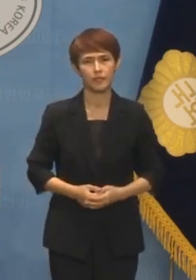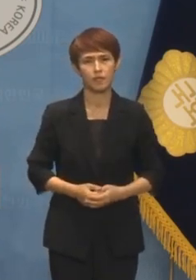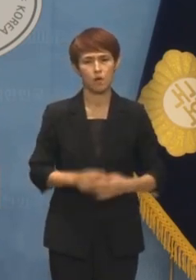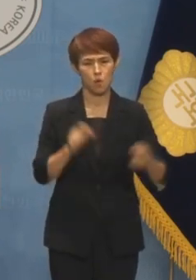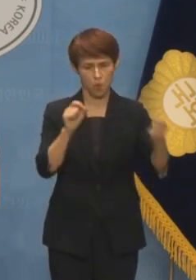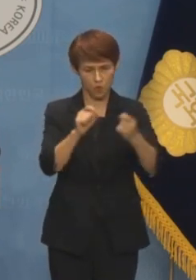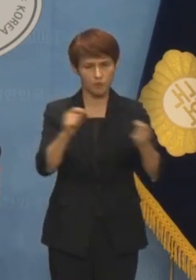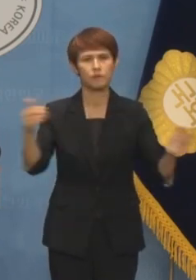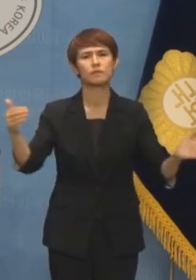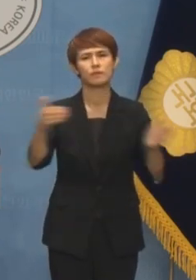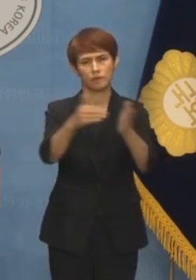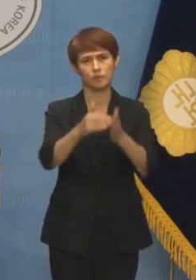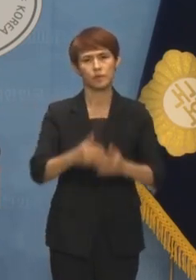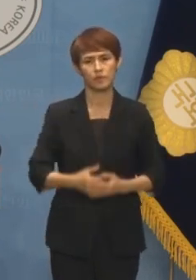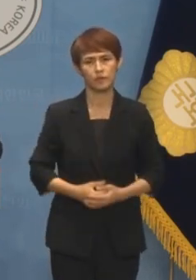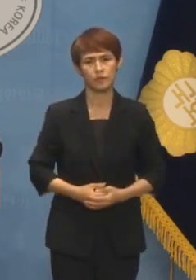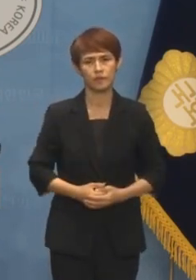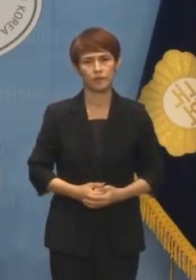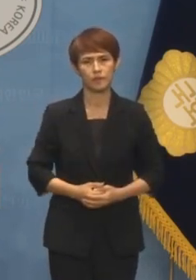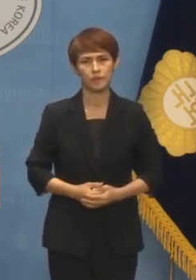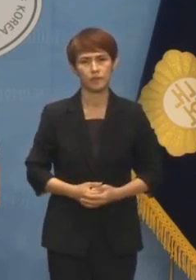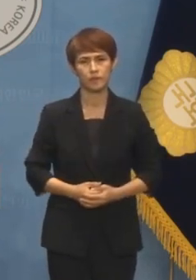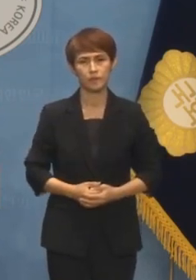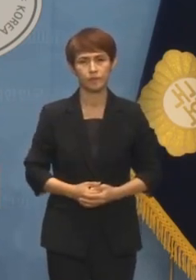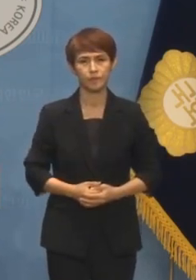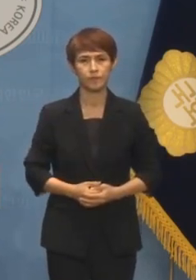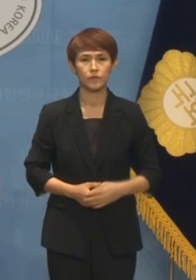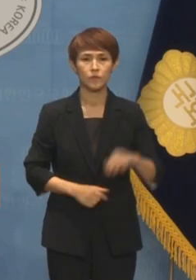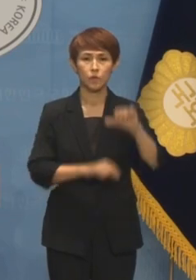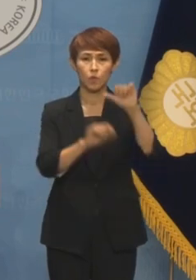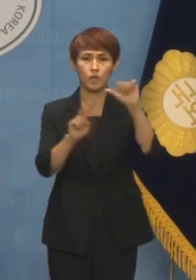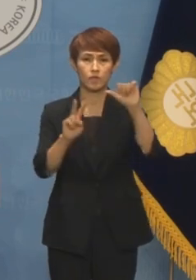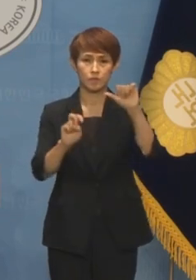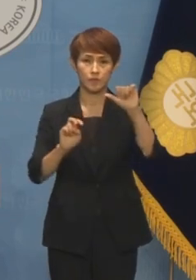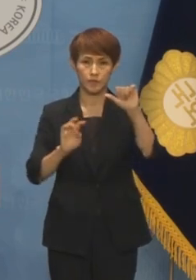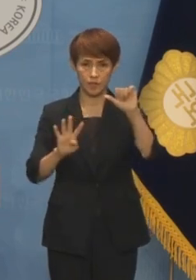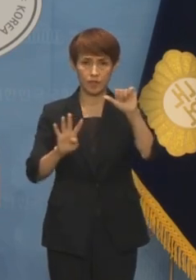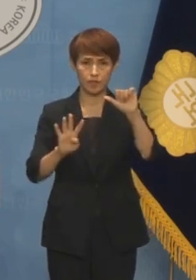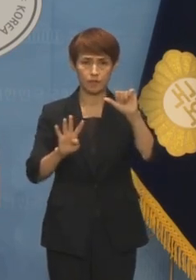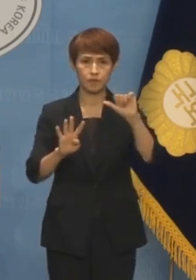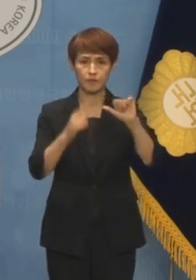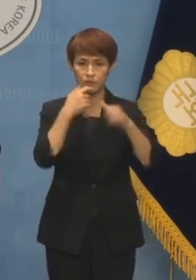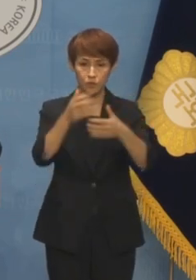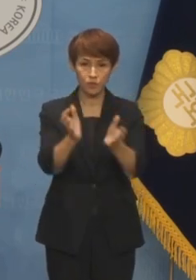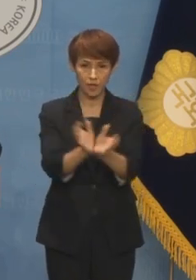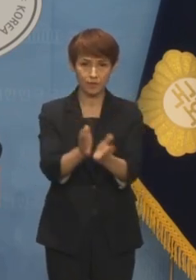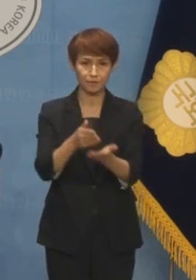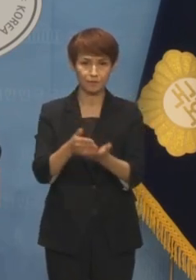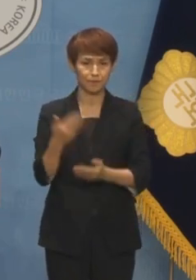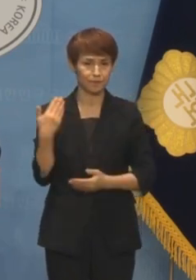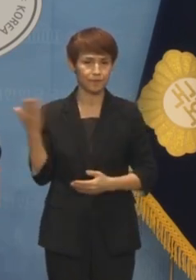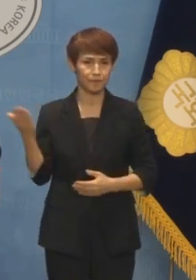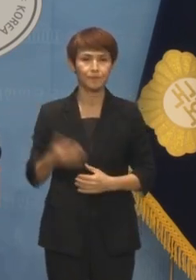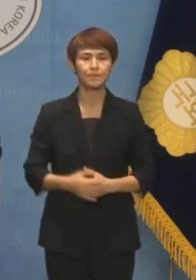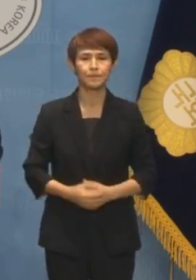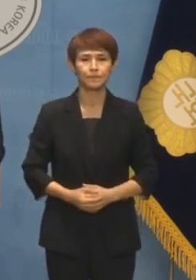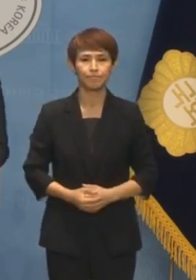얼마 남지 않았습니다. 2024년 5월 24일 더불어민주당